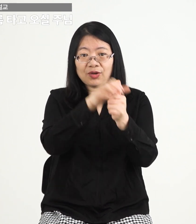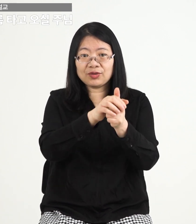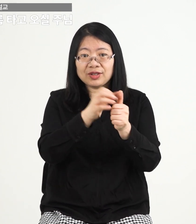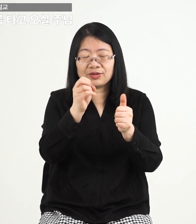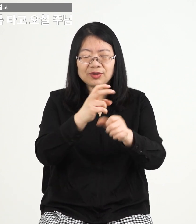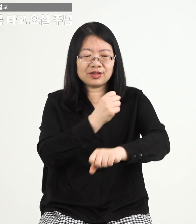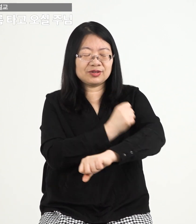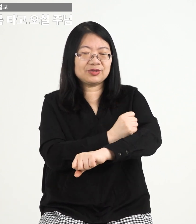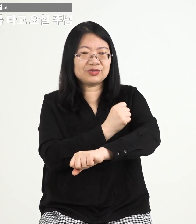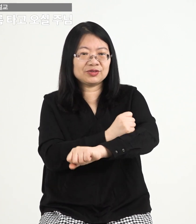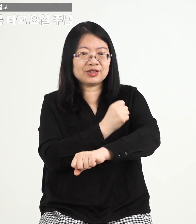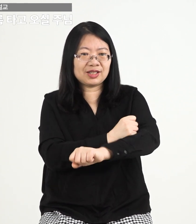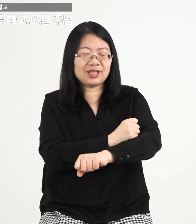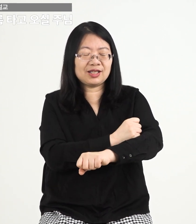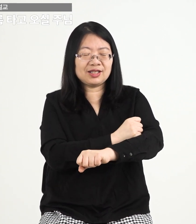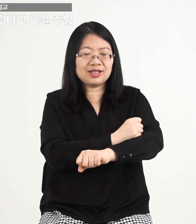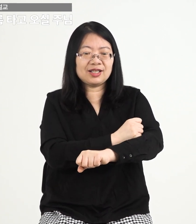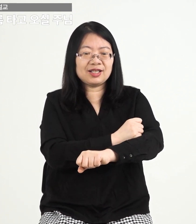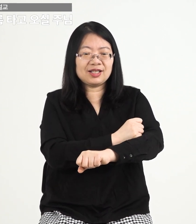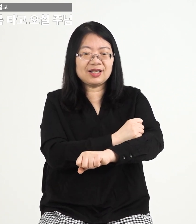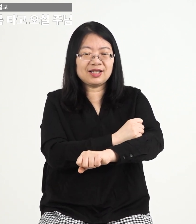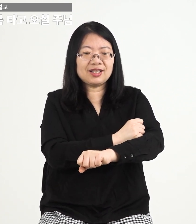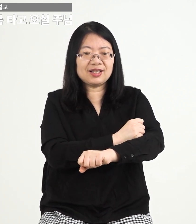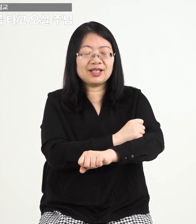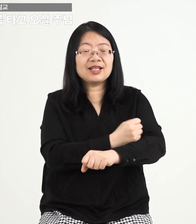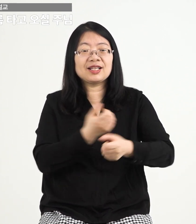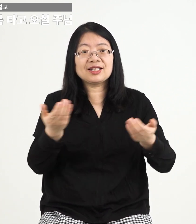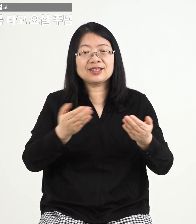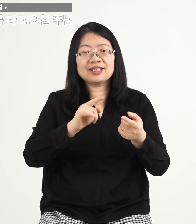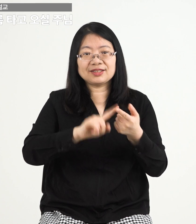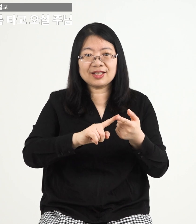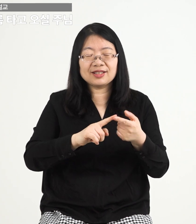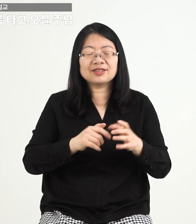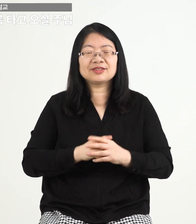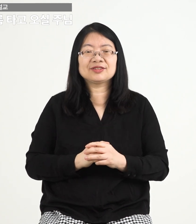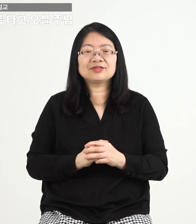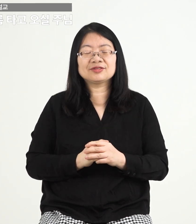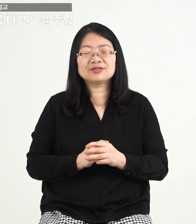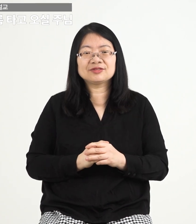역할과 수고한 지점에 대해서는 가감없이